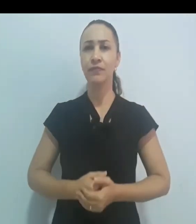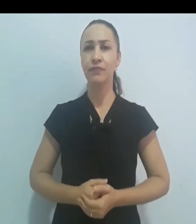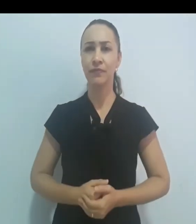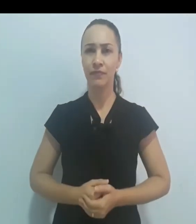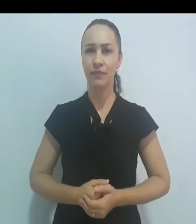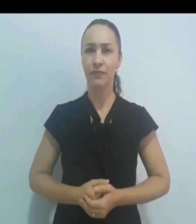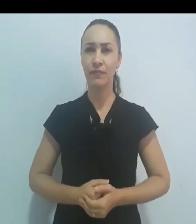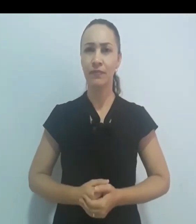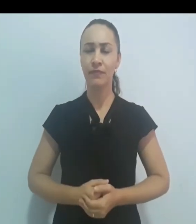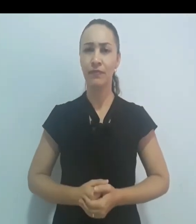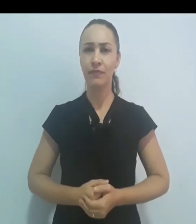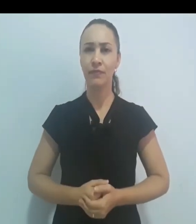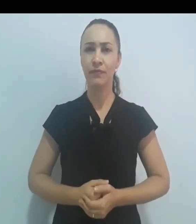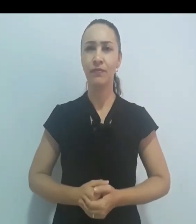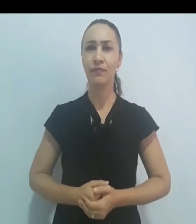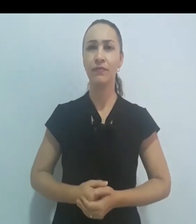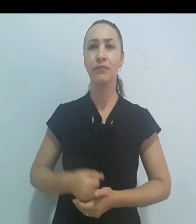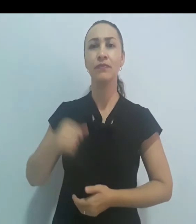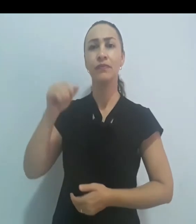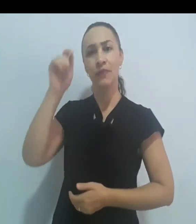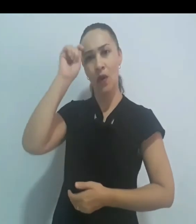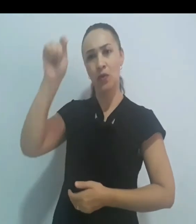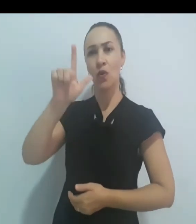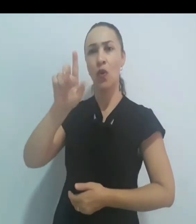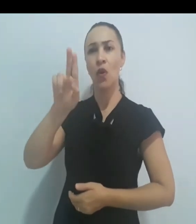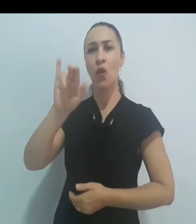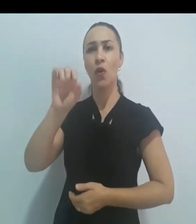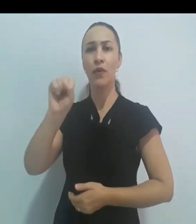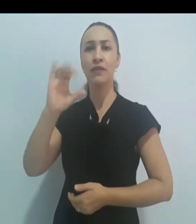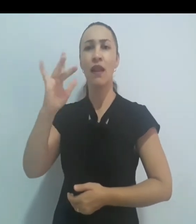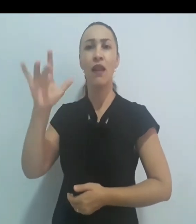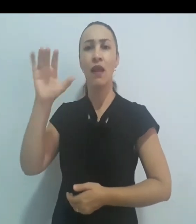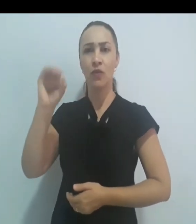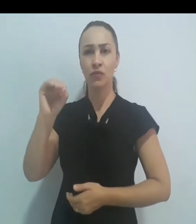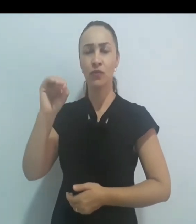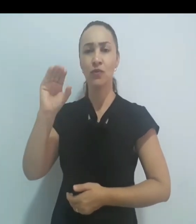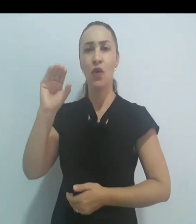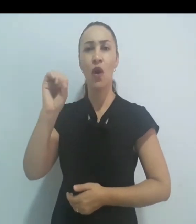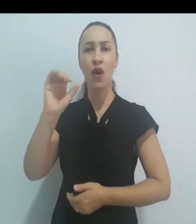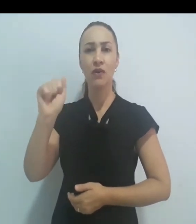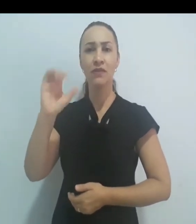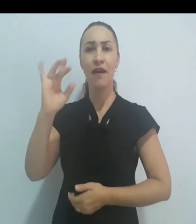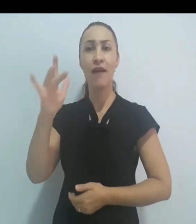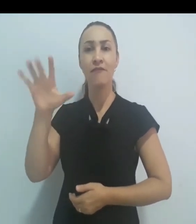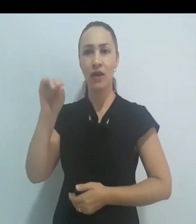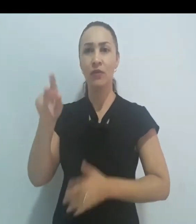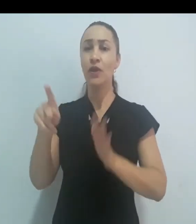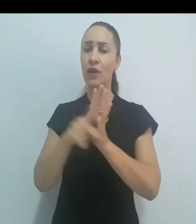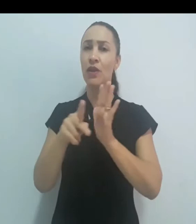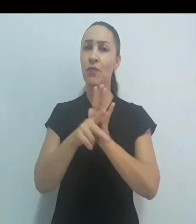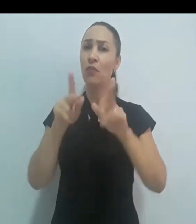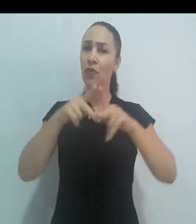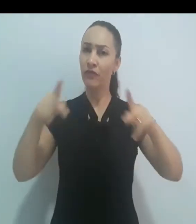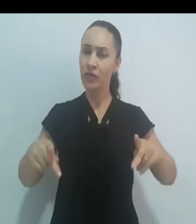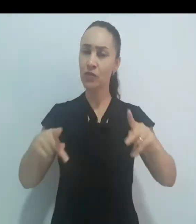literatura surda em perspectiva, do Luiz Cláudio da Costa Carvalho. Ele é um professor do Instituto